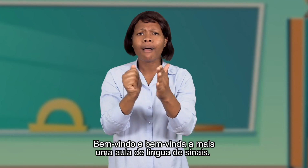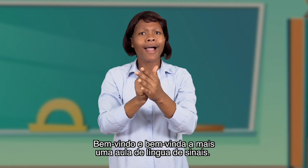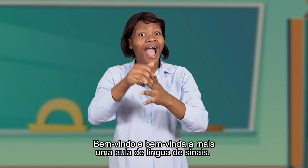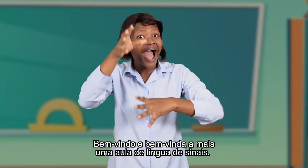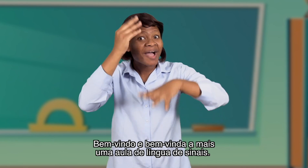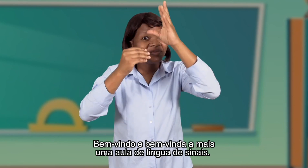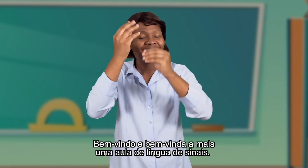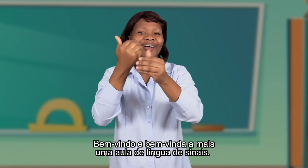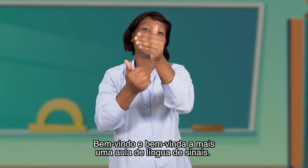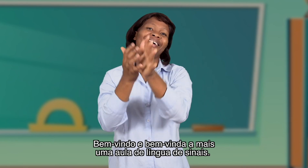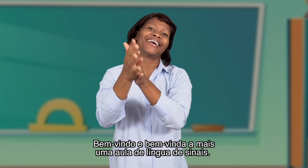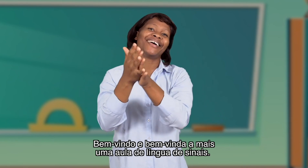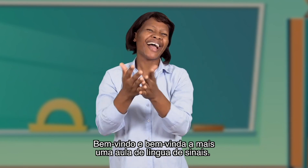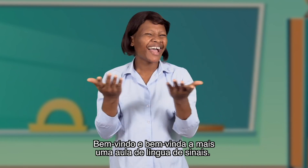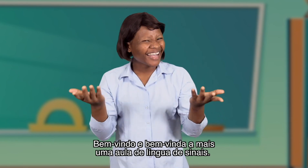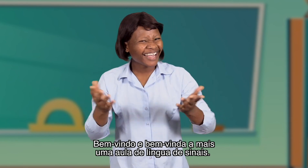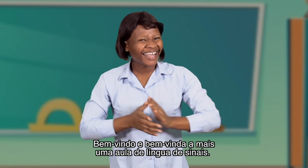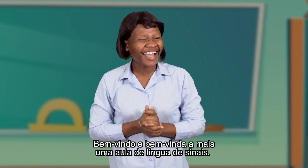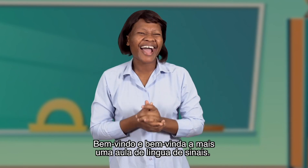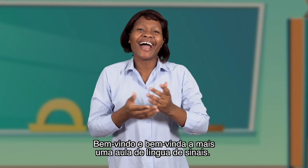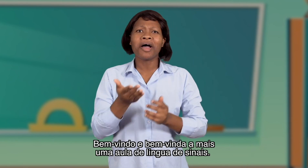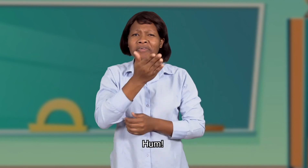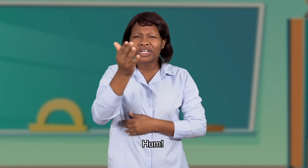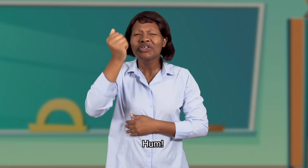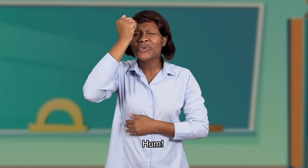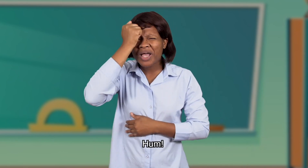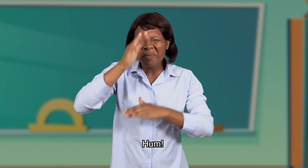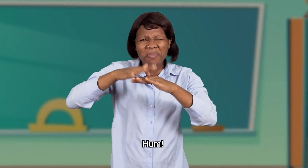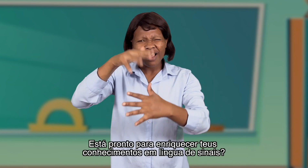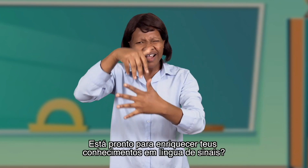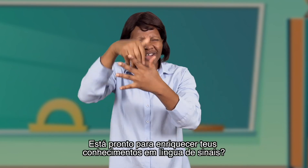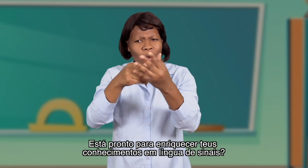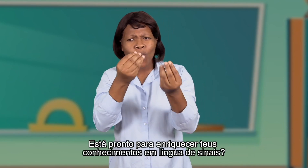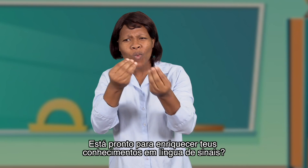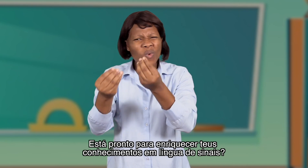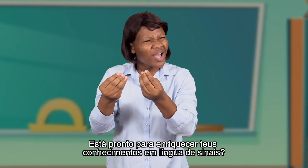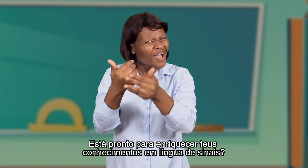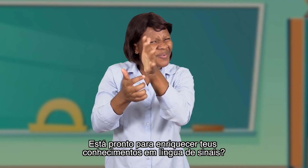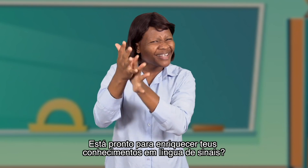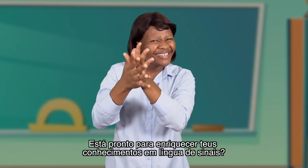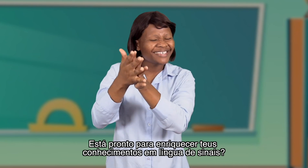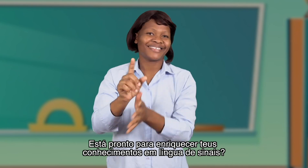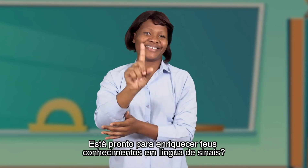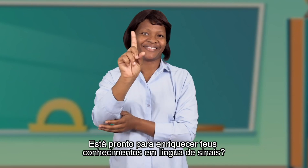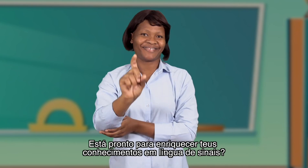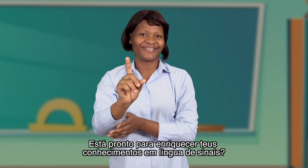bem-vinda a mais uma aula de língua de sinais humm está pronto para enriquecer os teus conhecimentos em